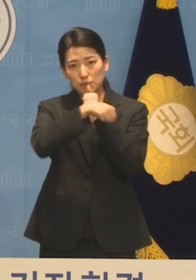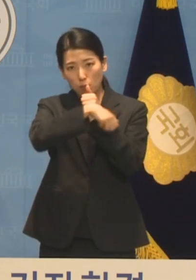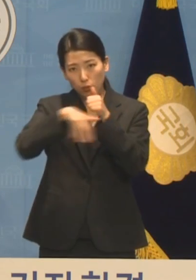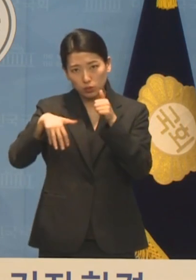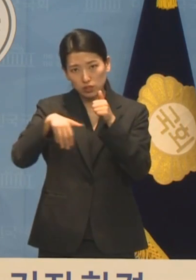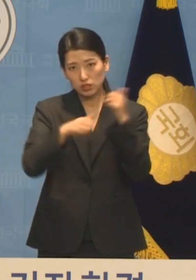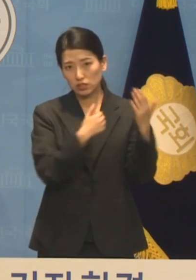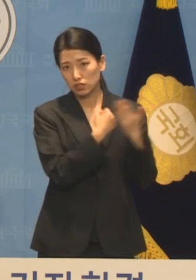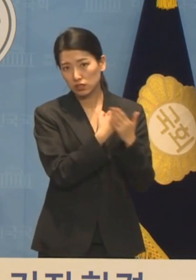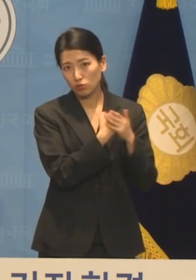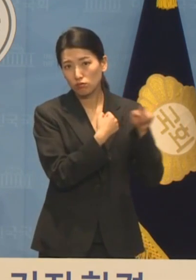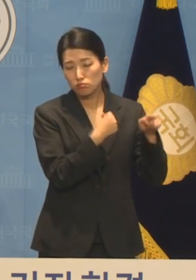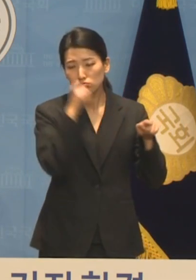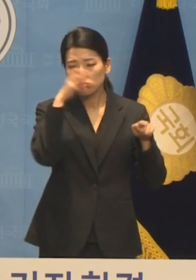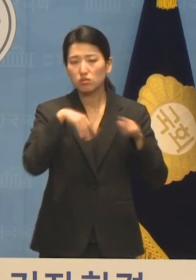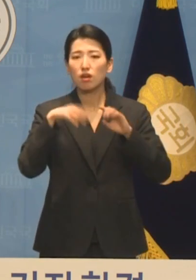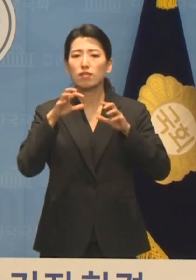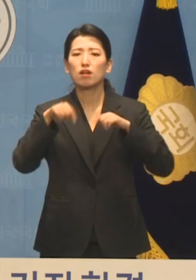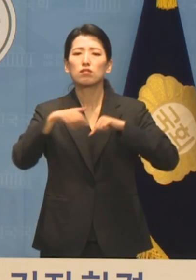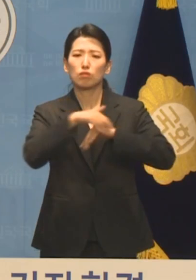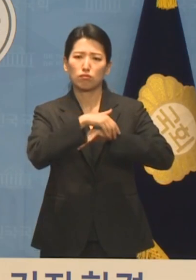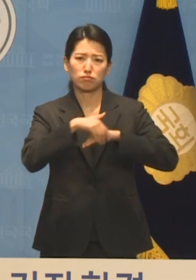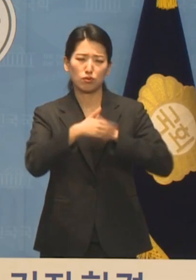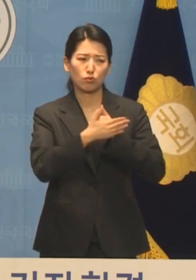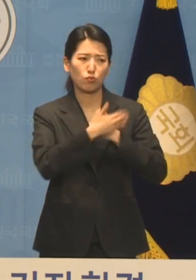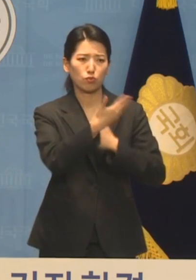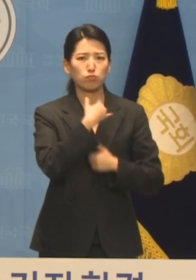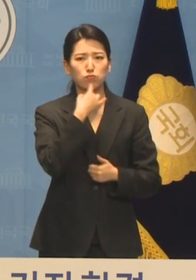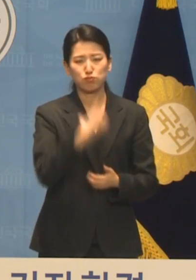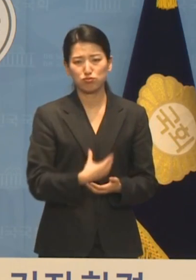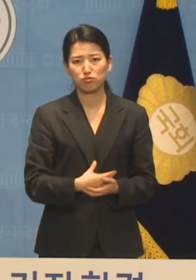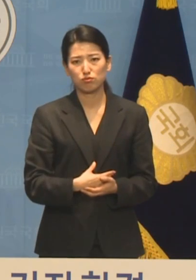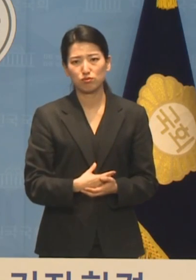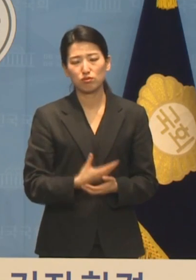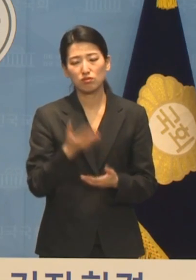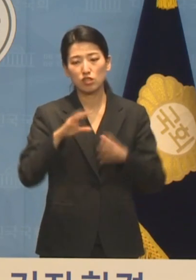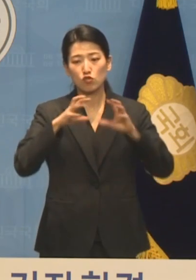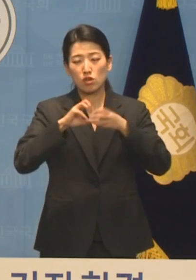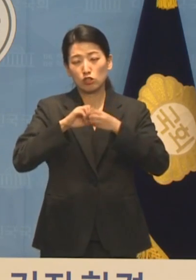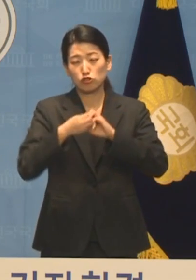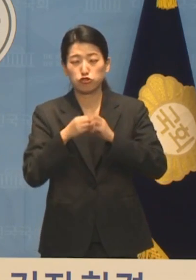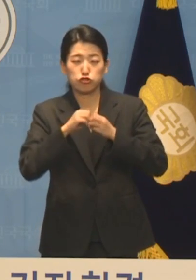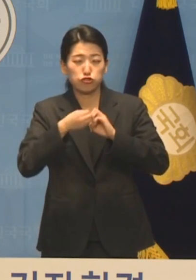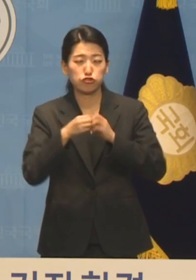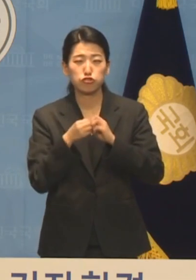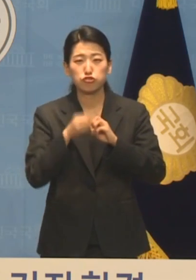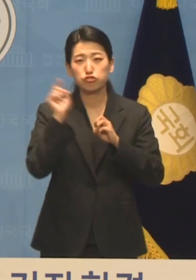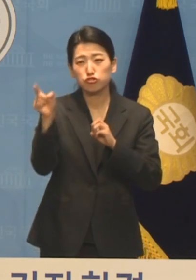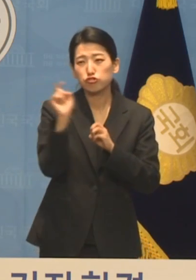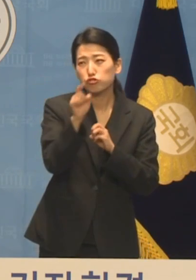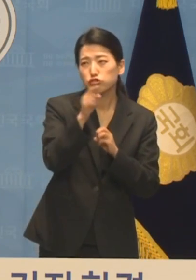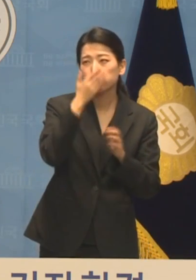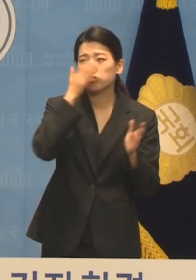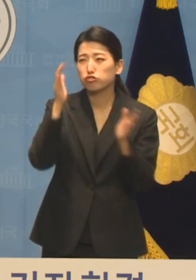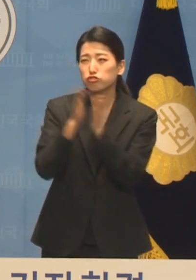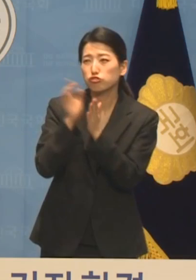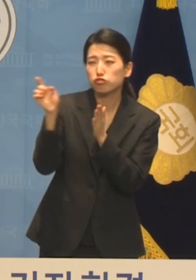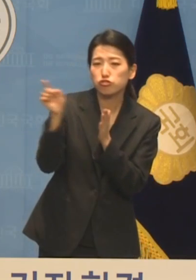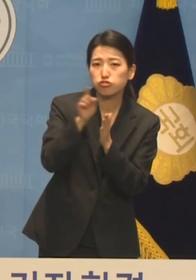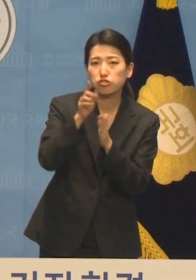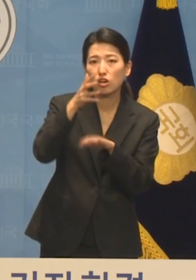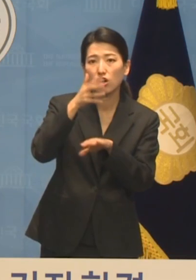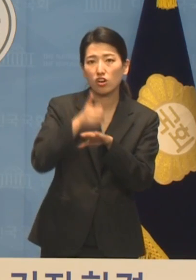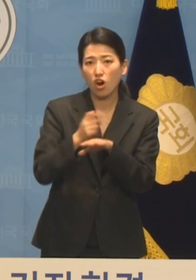실시해온 정책이었습니다. 그 외에 국정농단 등 선동 용어와 대통령을 묻어버린 거짓의